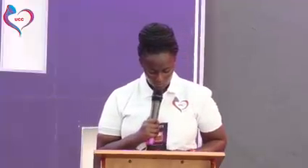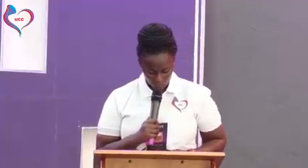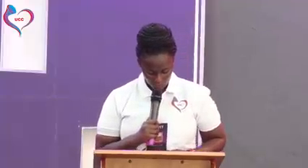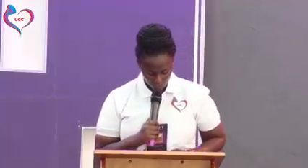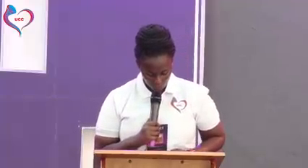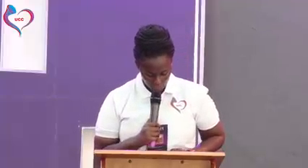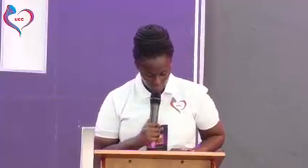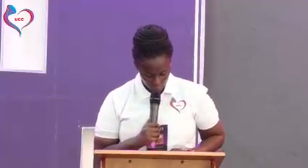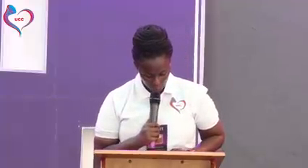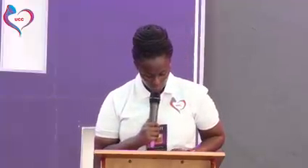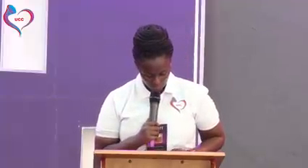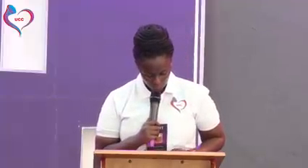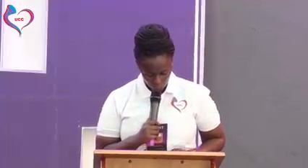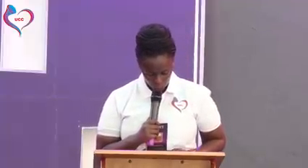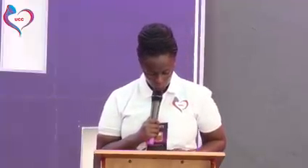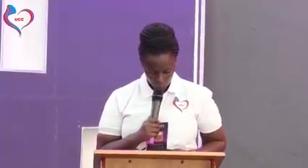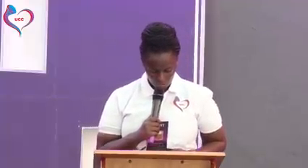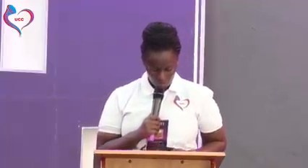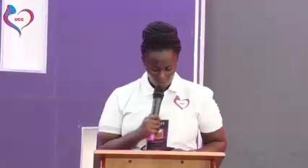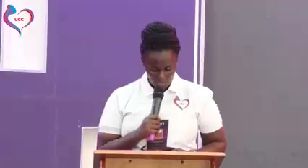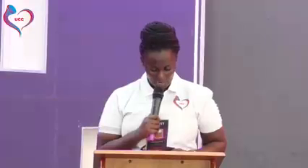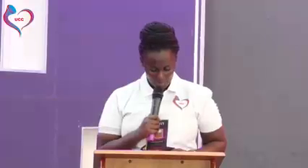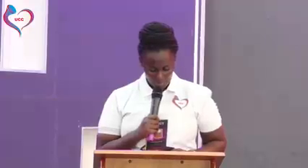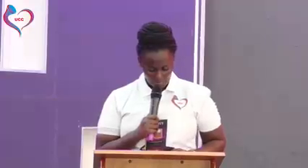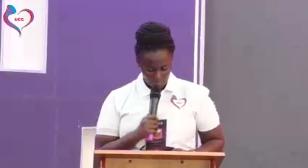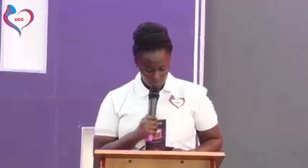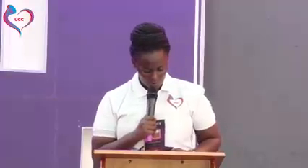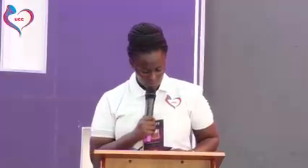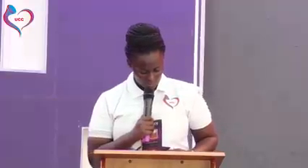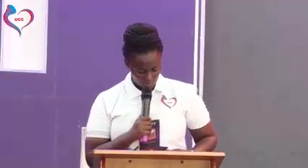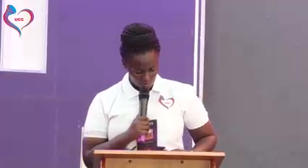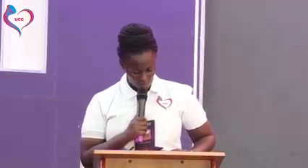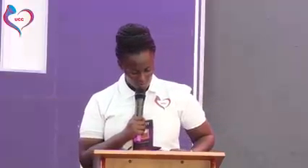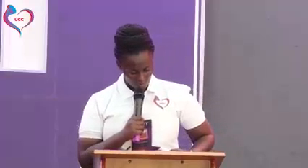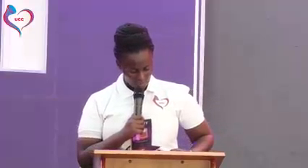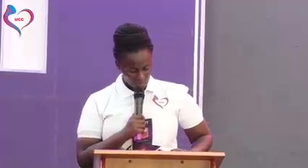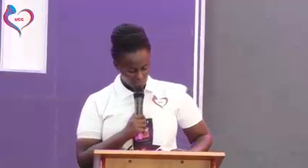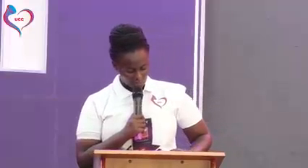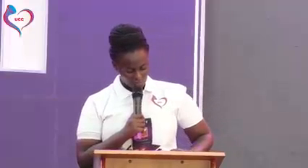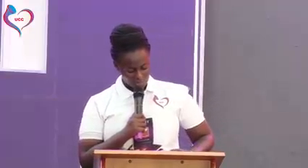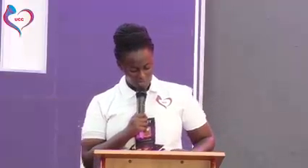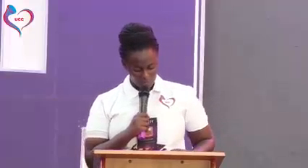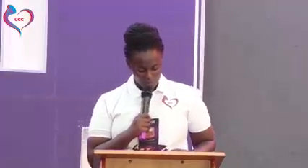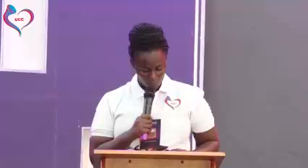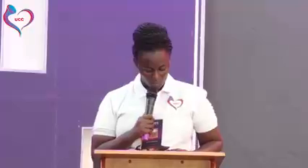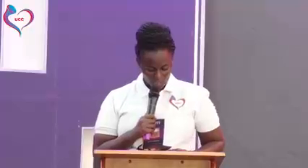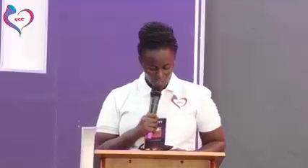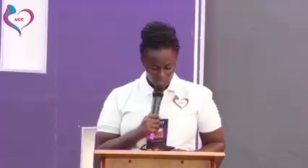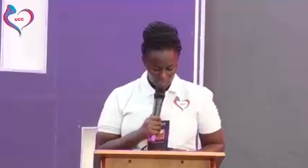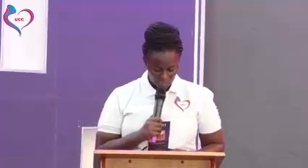bwe tuli kungula ebyammwe eby'omubiri. Obanga abalala balina obuyinza obwo ku mmwe, ffe tetusinga